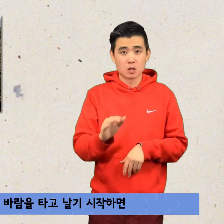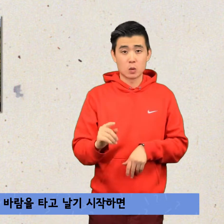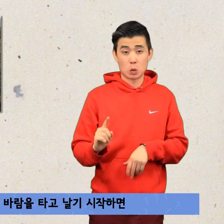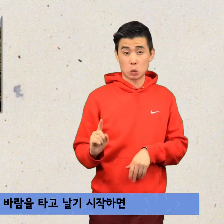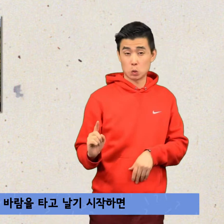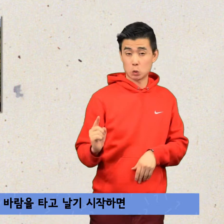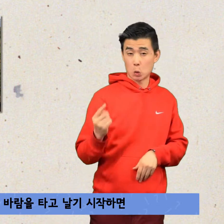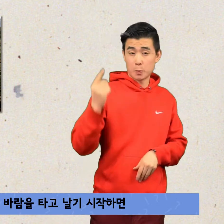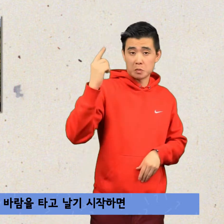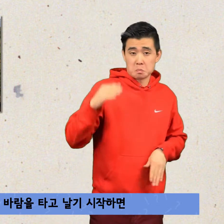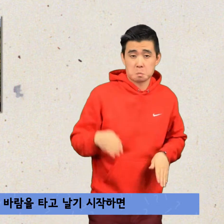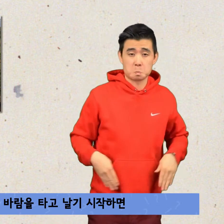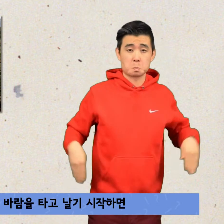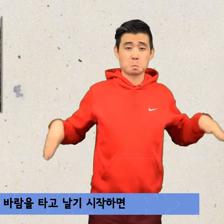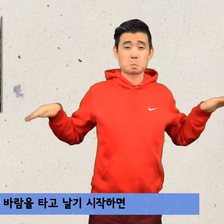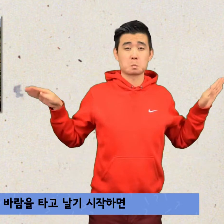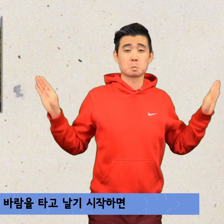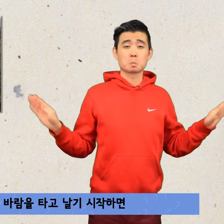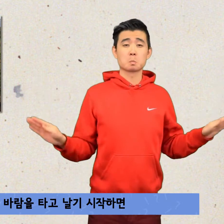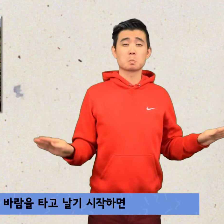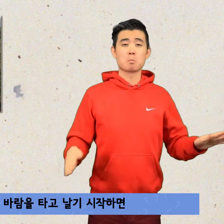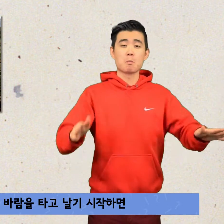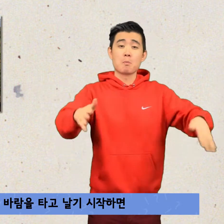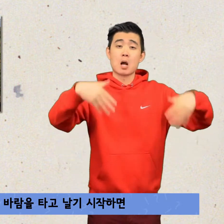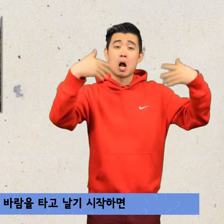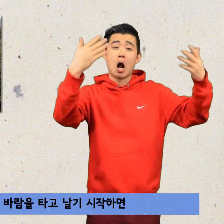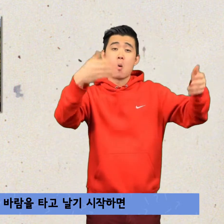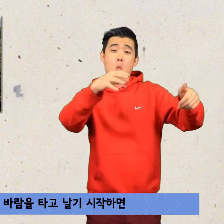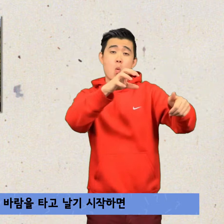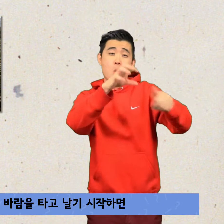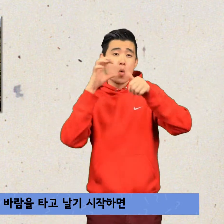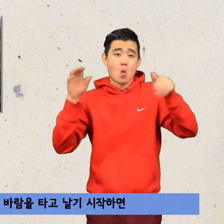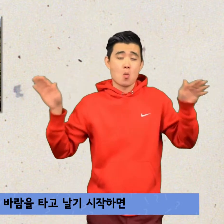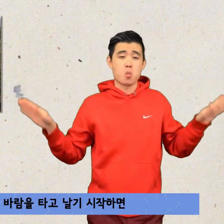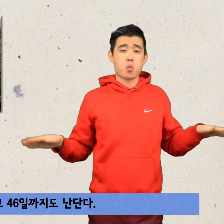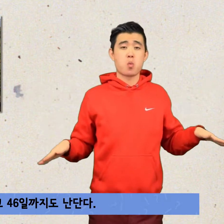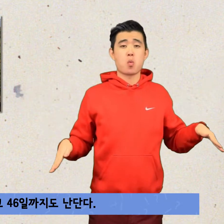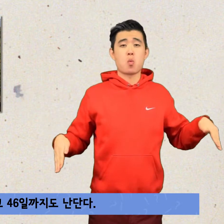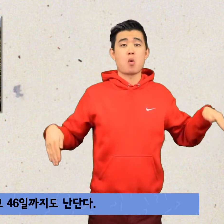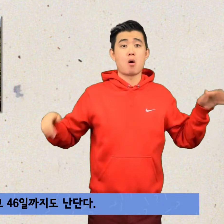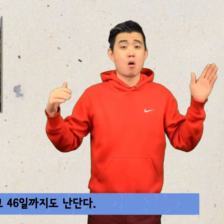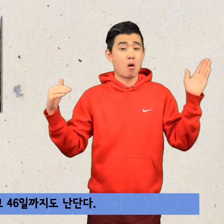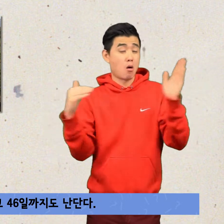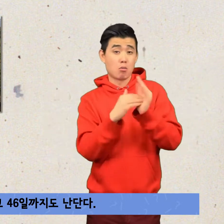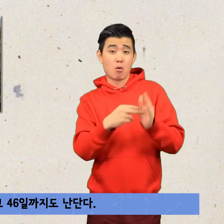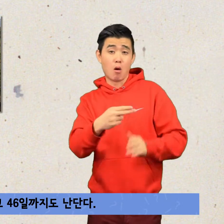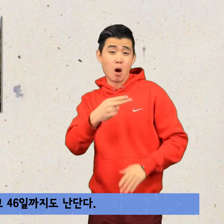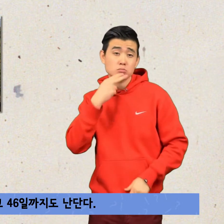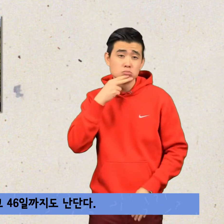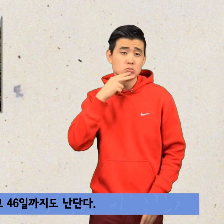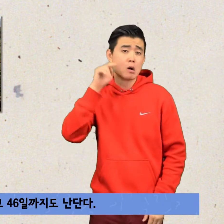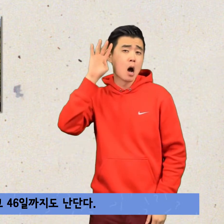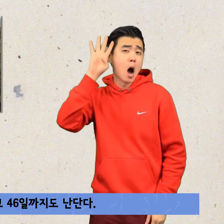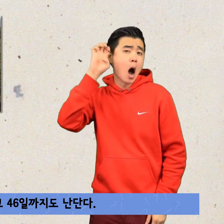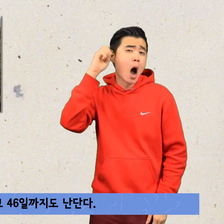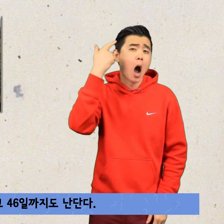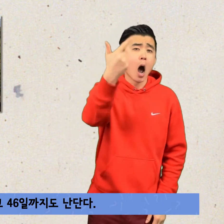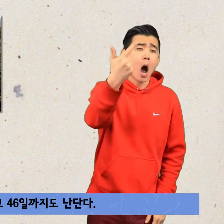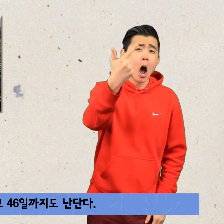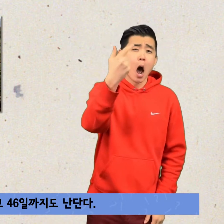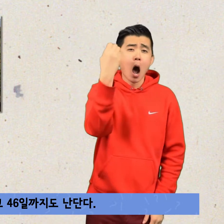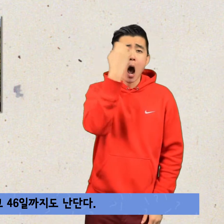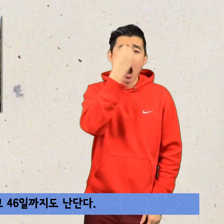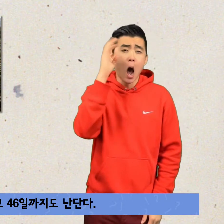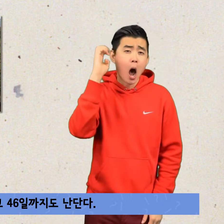높은 곳에 올라가 바람을 타고 날기 시작하면 멈추지 않고